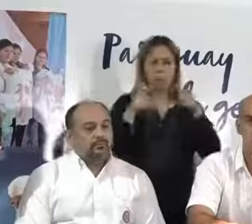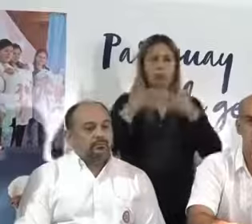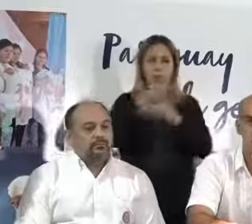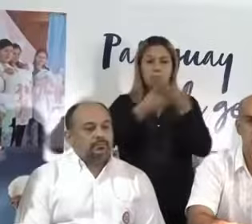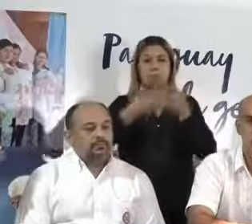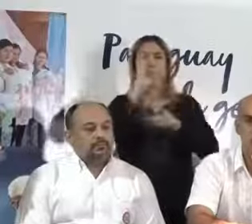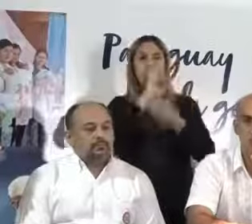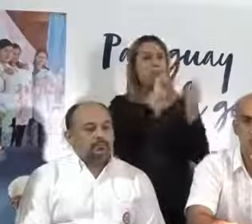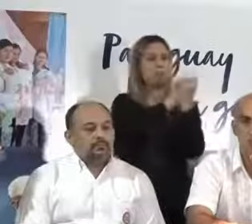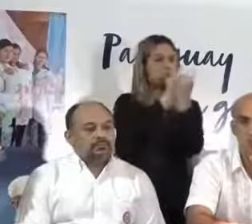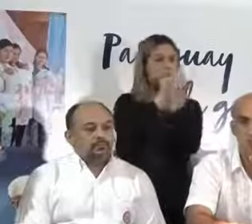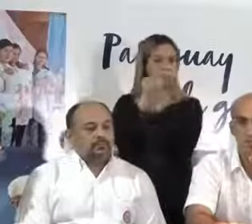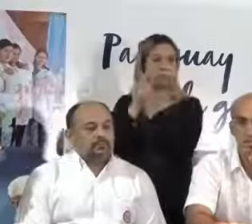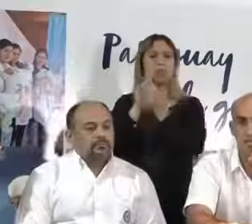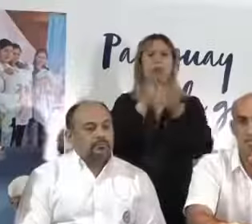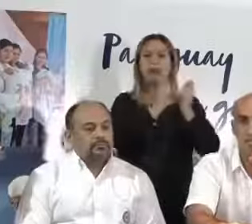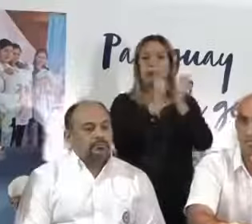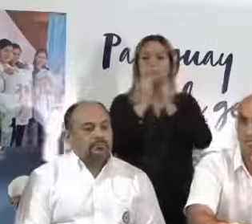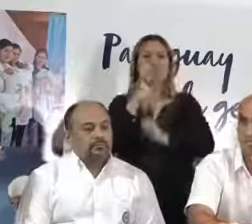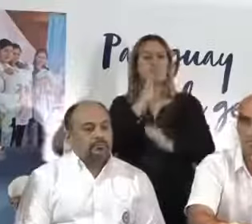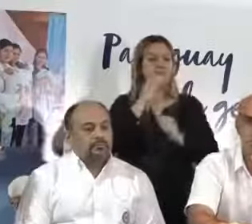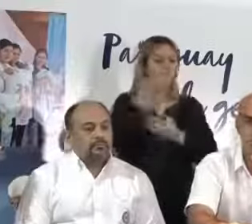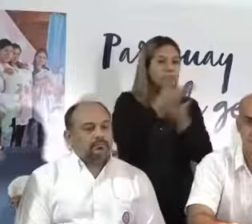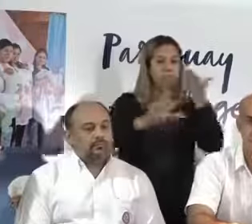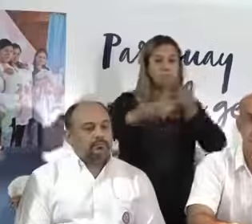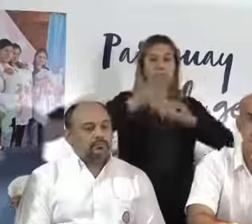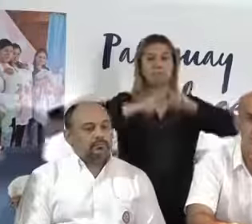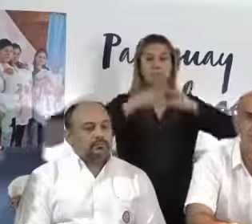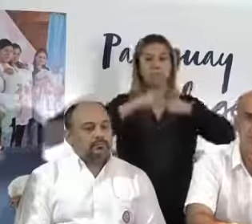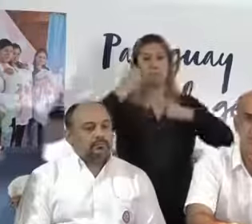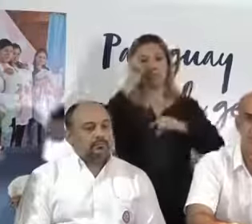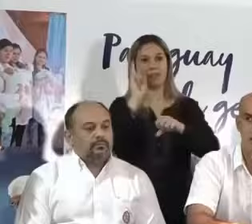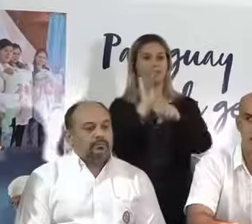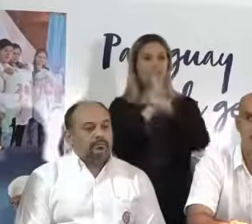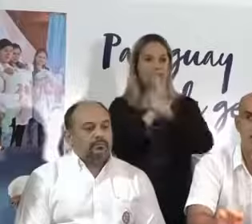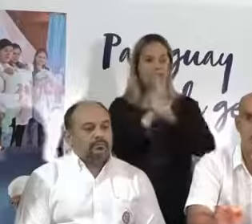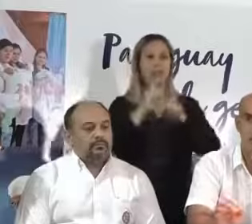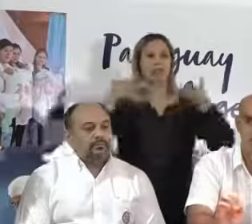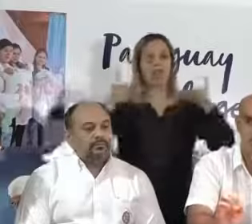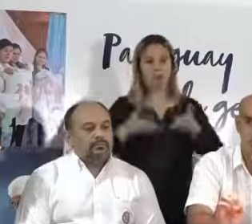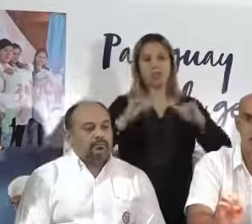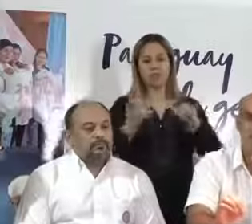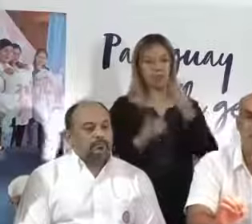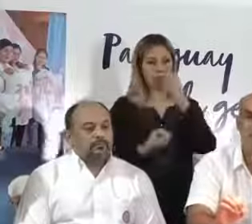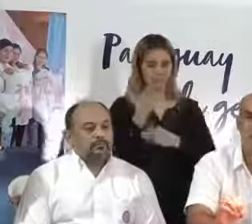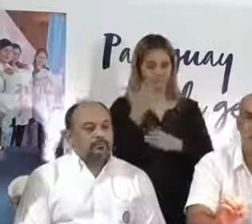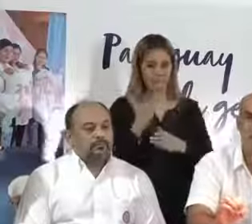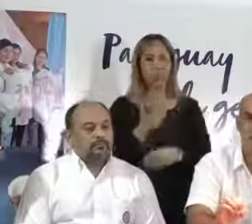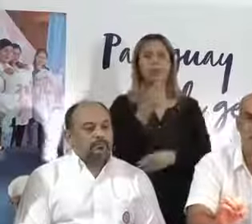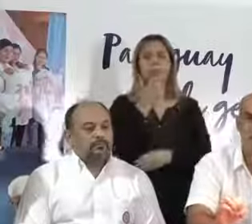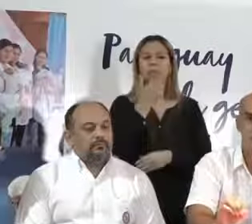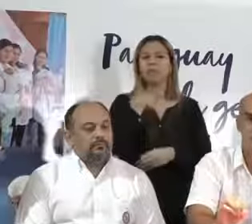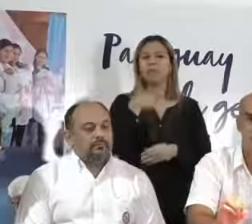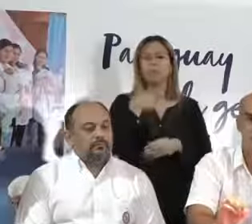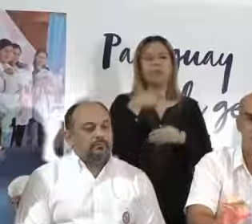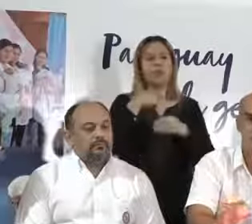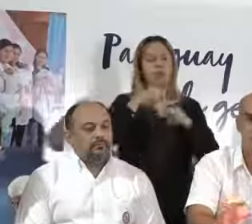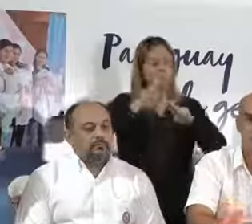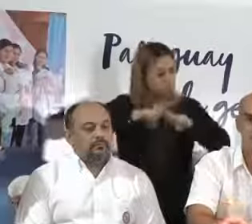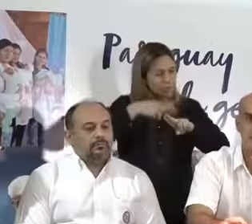individualmente, justamente para poder tomar las medidas pertinentes en este sentido y estamos preparados. Pero quiero enfatizar una vez más lo